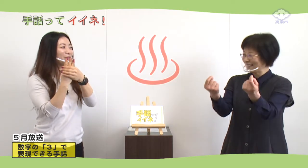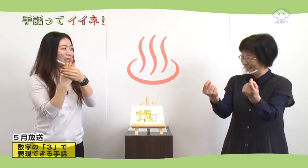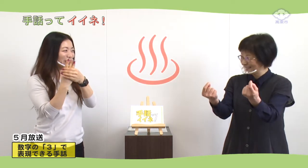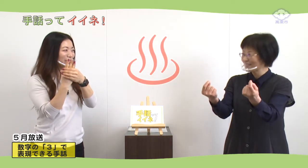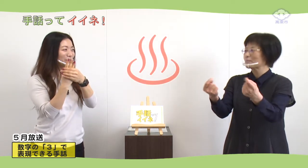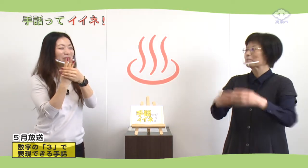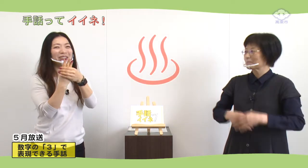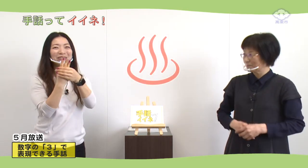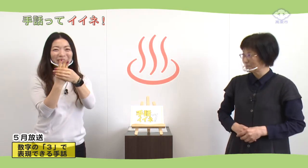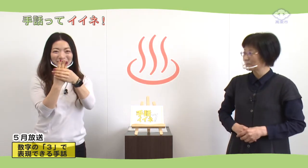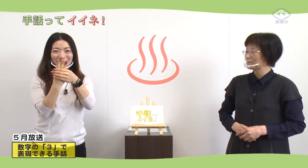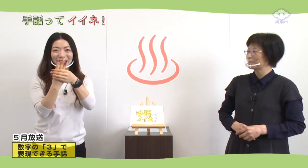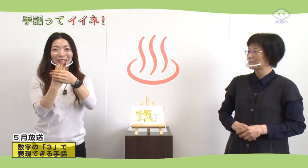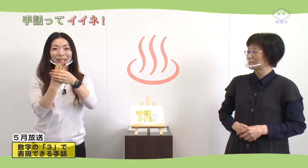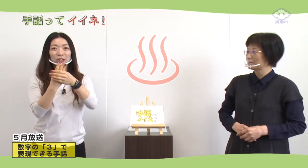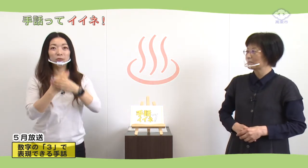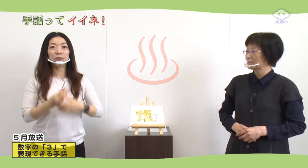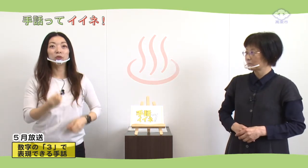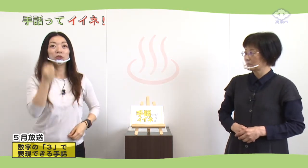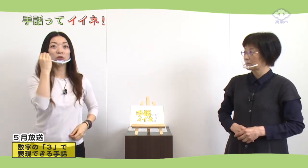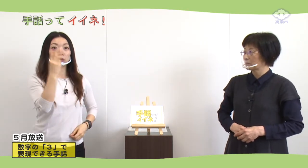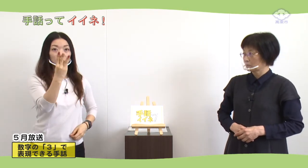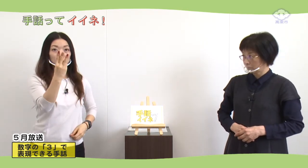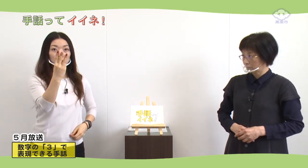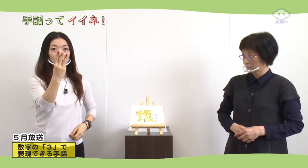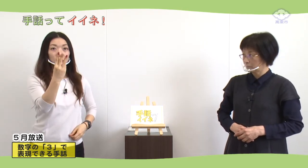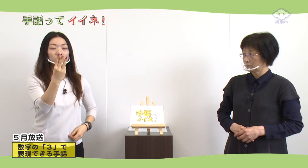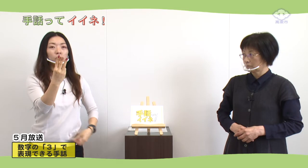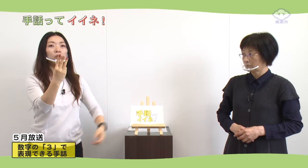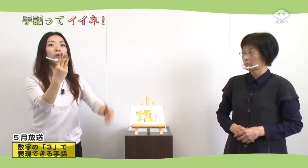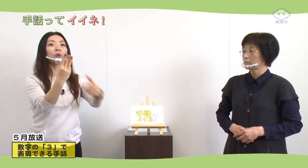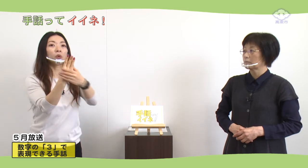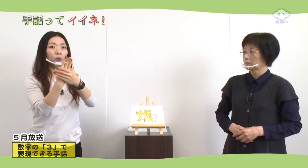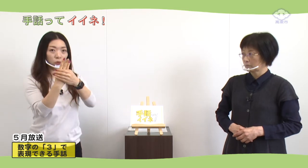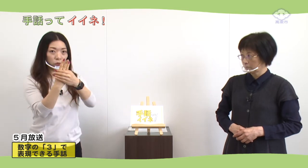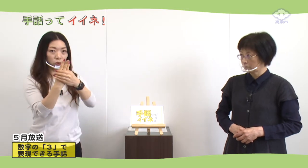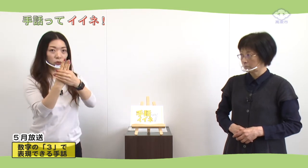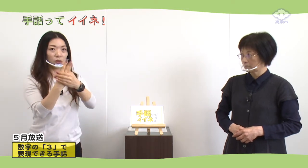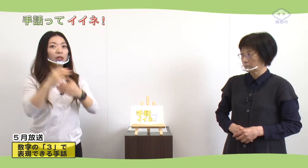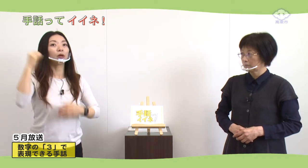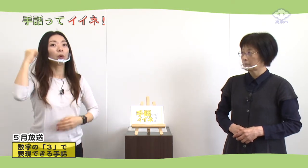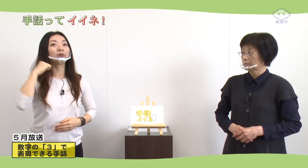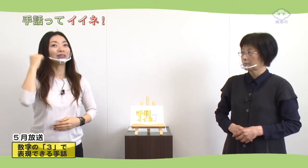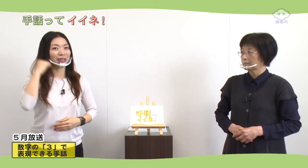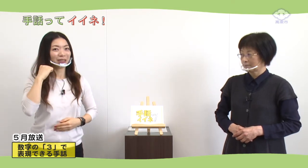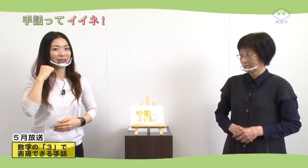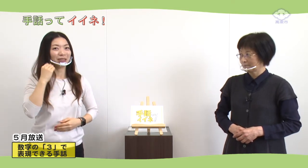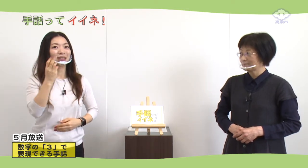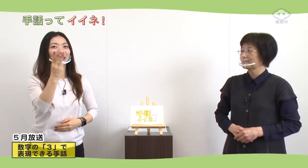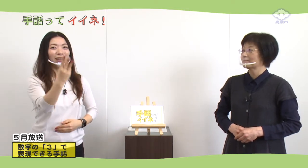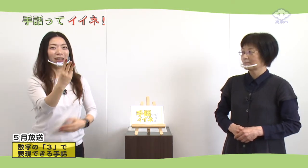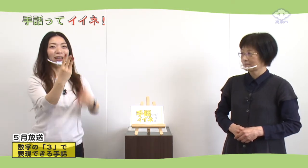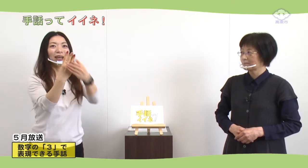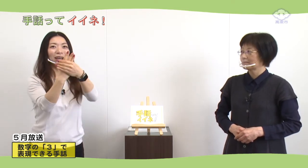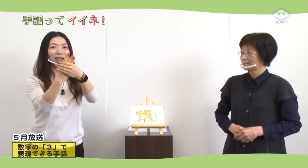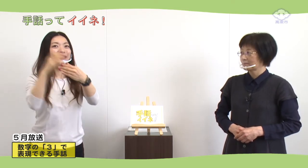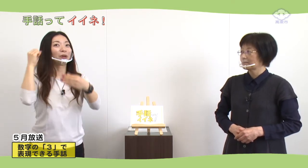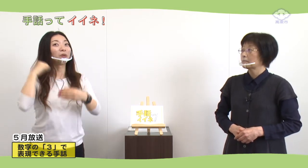。 はい、面白いですね。指文字のゆ、そしてこれを覆うで温泉。温